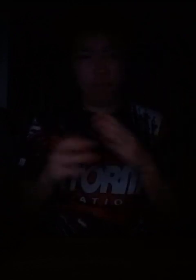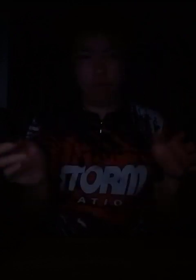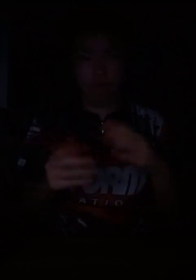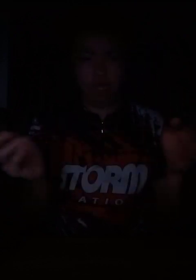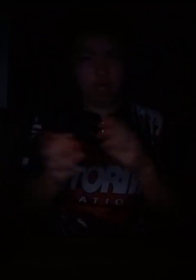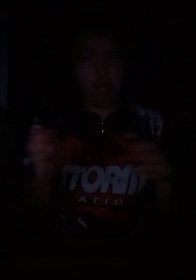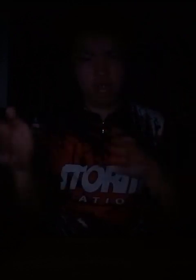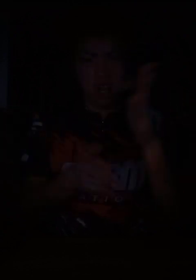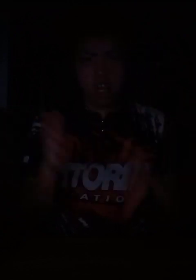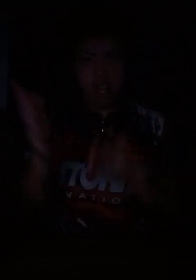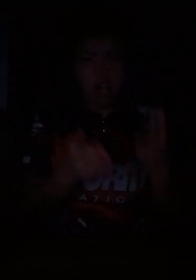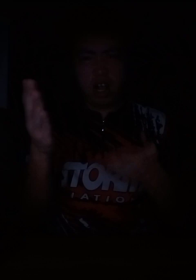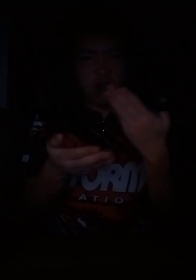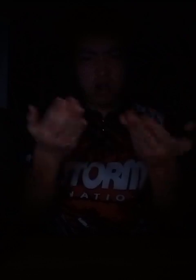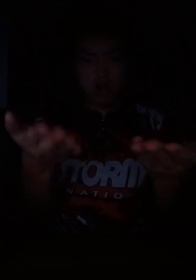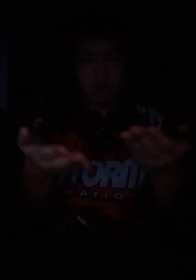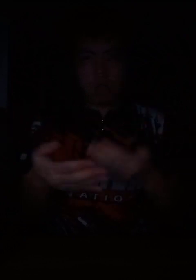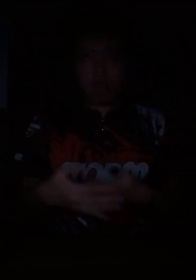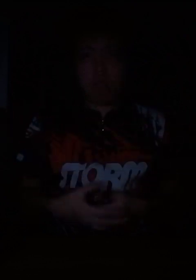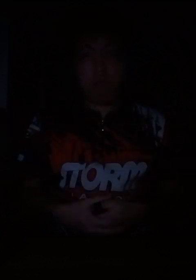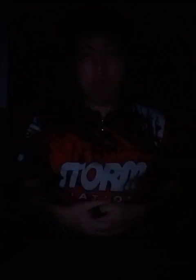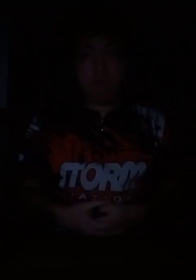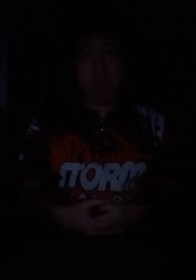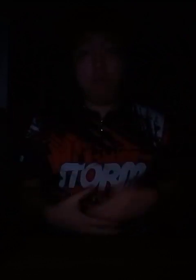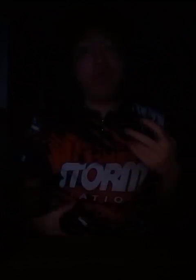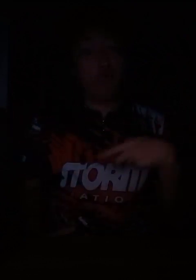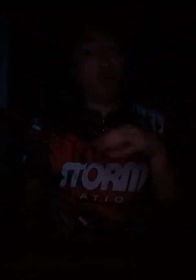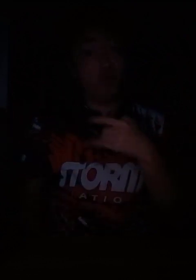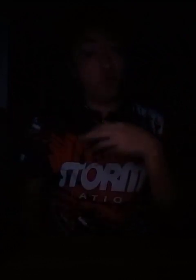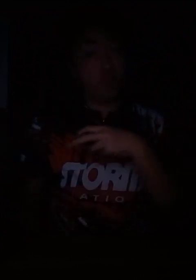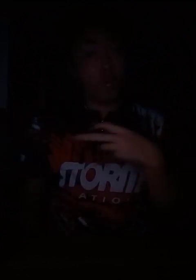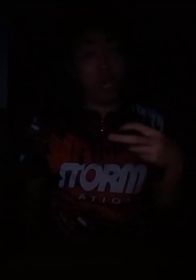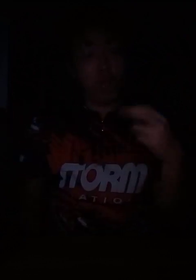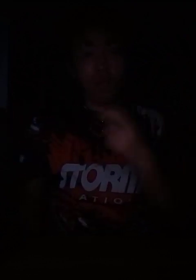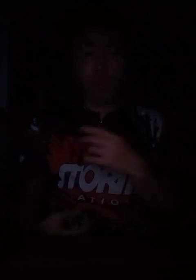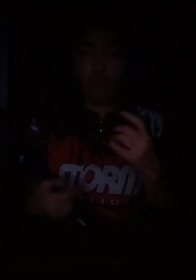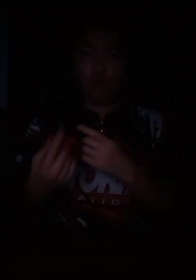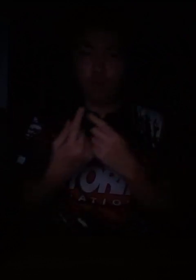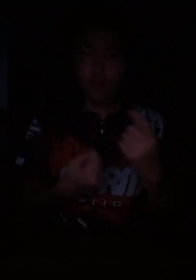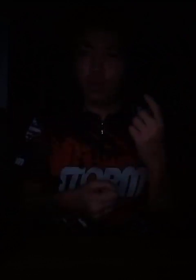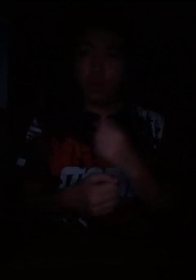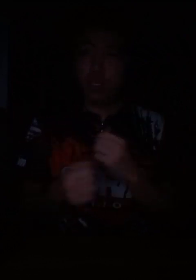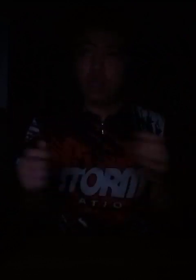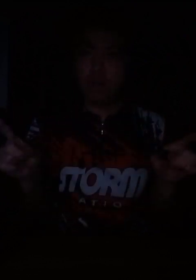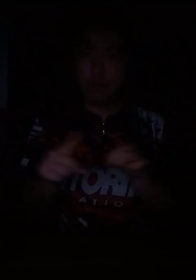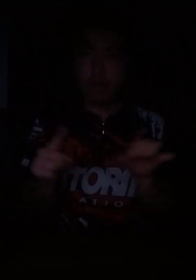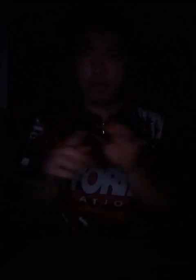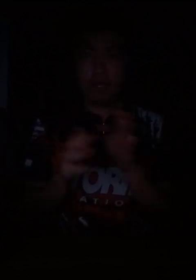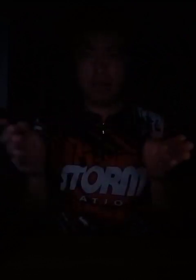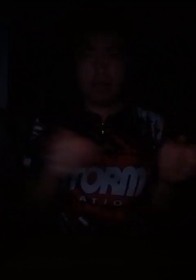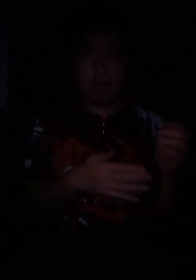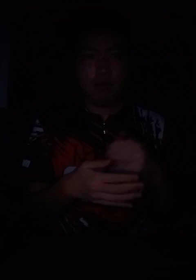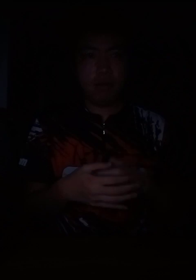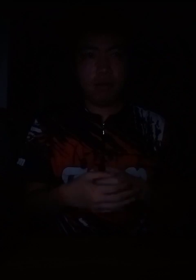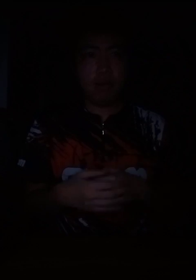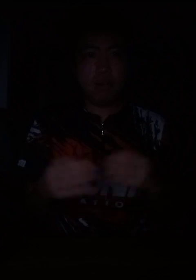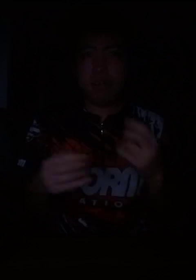다시 달렸다고 말했습니다. 무전으로 도움을 요청해 동료 견인기사와 함께 따라붙었고 경찰에도